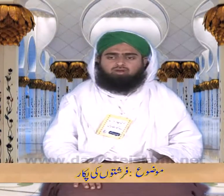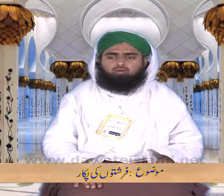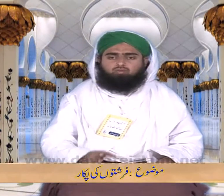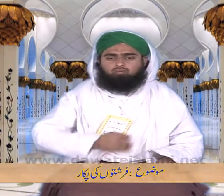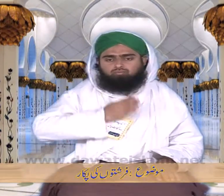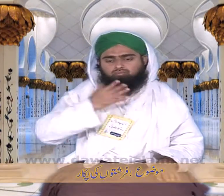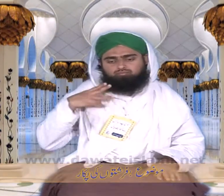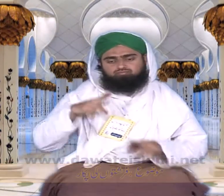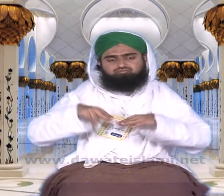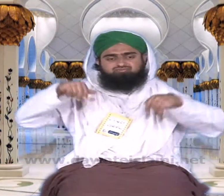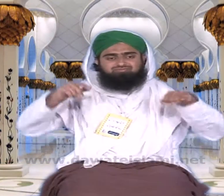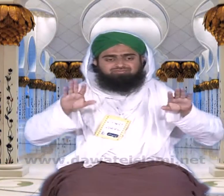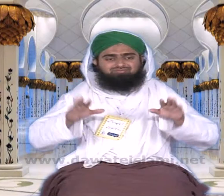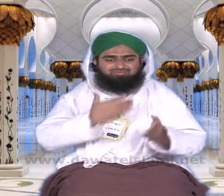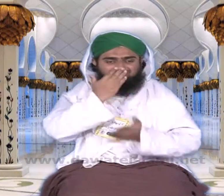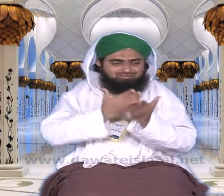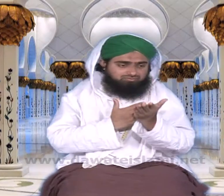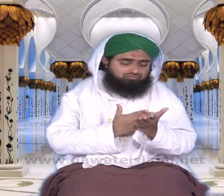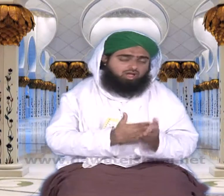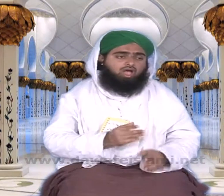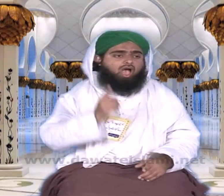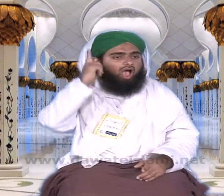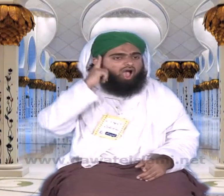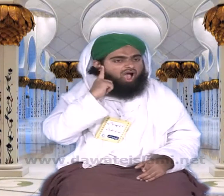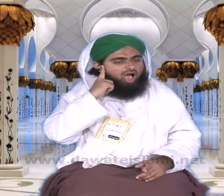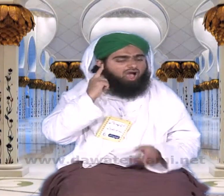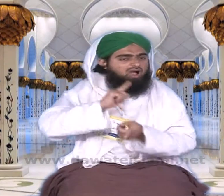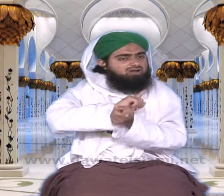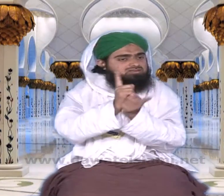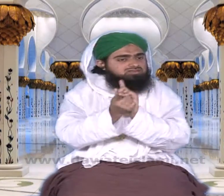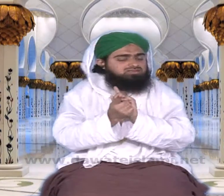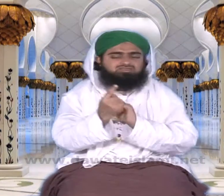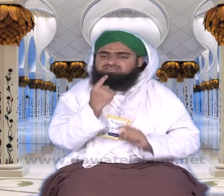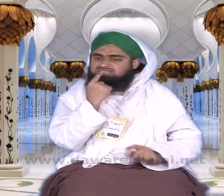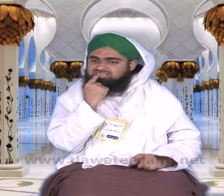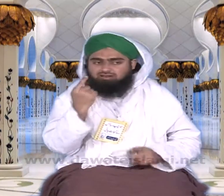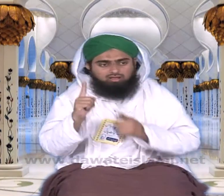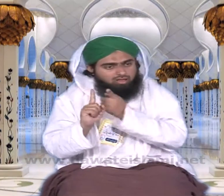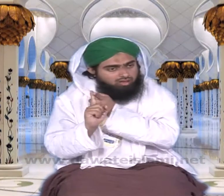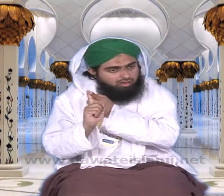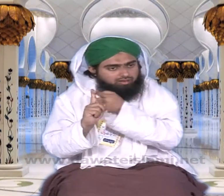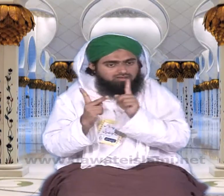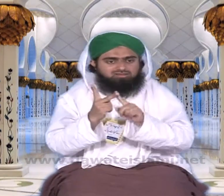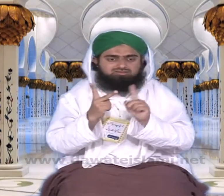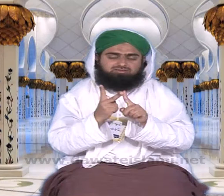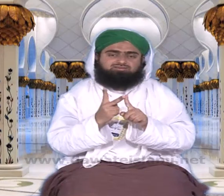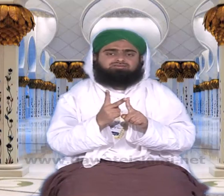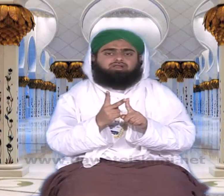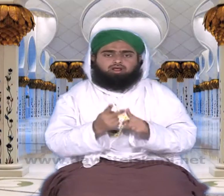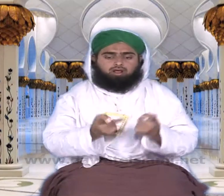سفید بال کا آنا چستی بدن کی چستی کے بعد بدن میں سستی تاری ہو